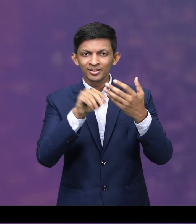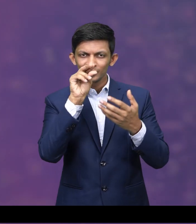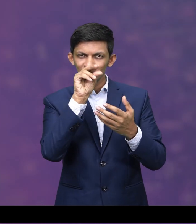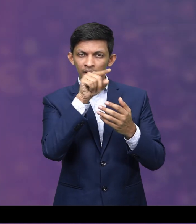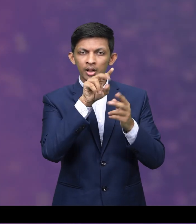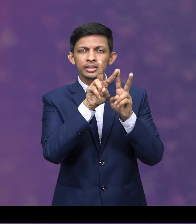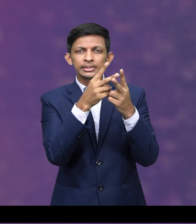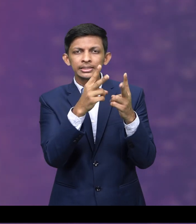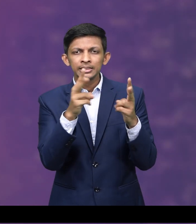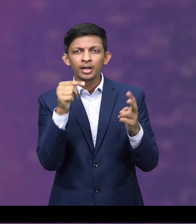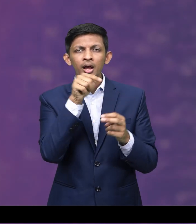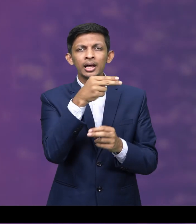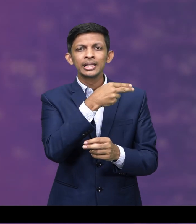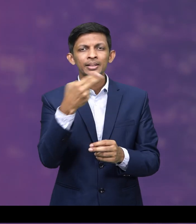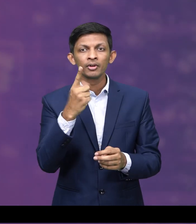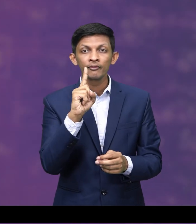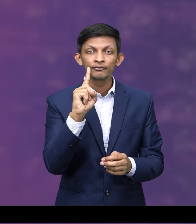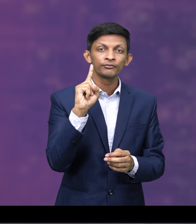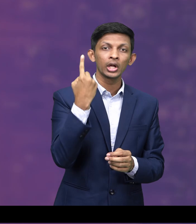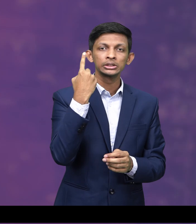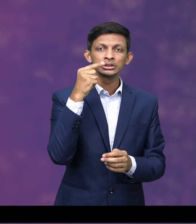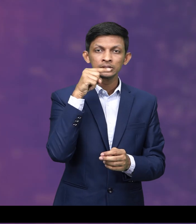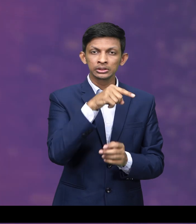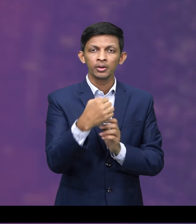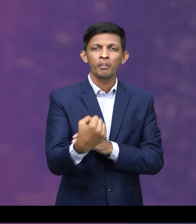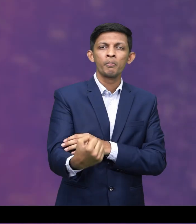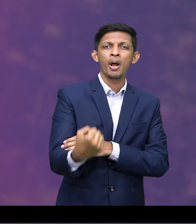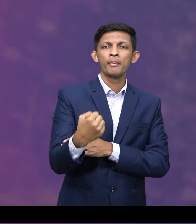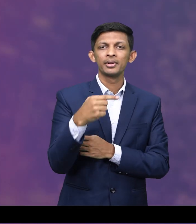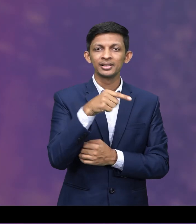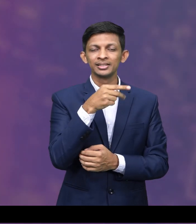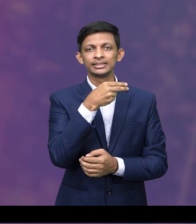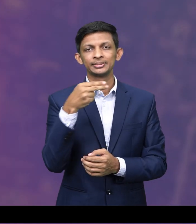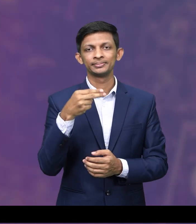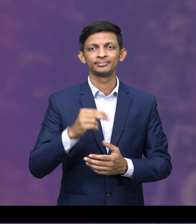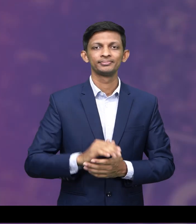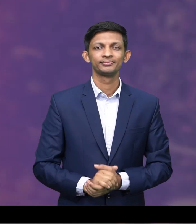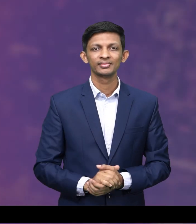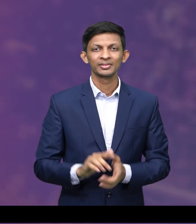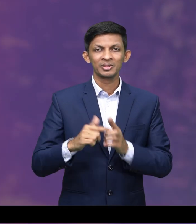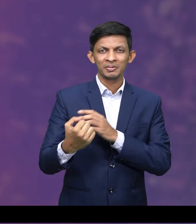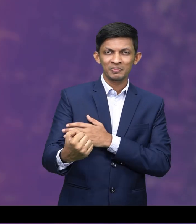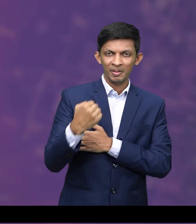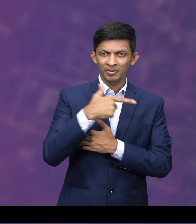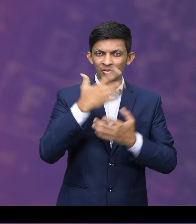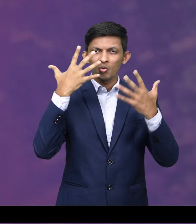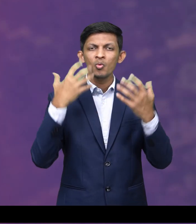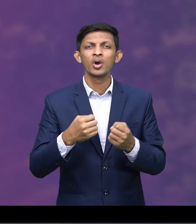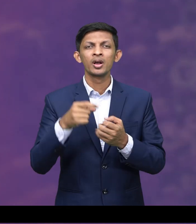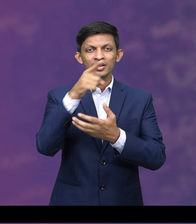తొలగించడానికి అవసరమైన శక్తిని దాని మొదటి అయనీకరణ శక్తి అంటారు. మూలకం యొక్క ఏక